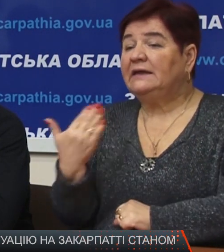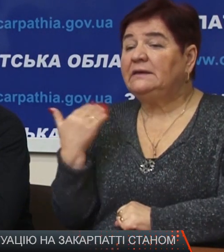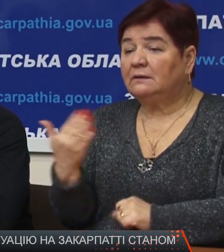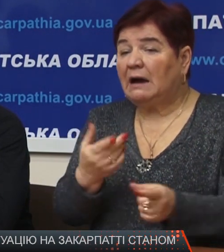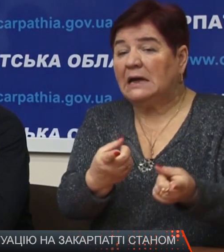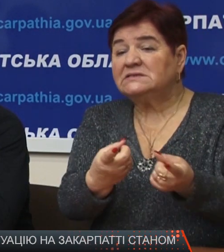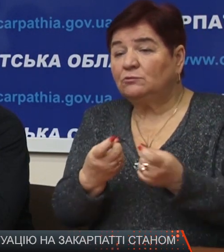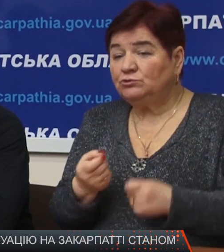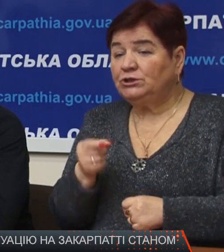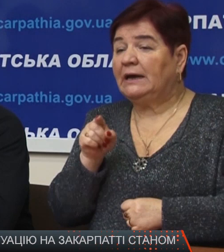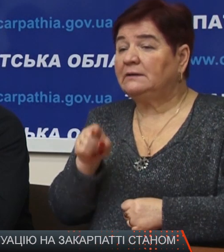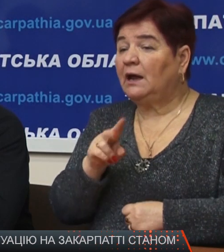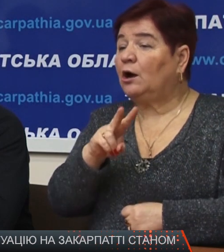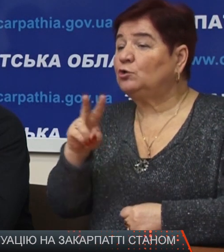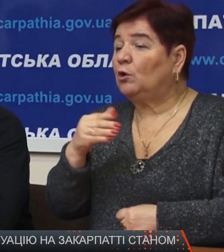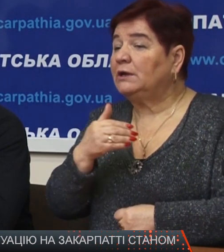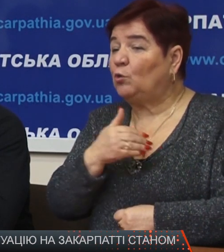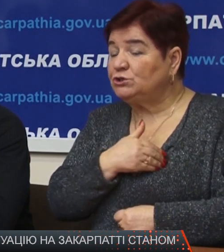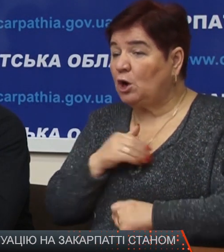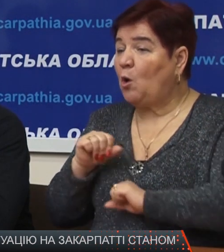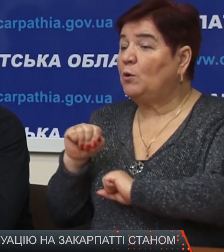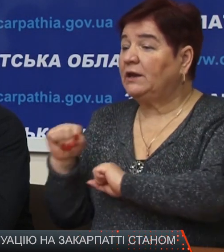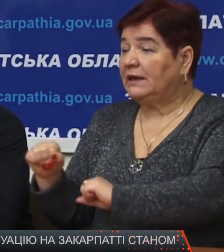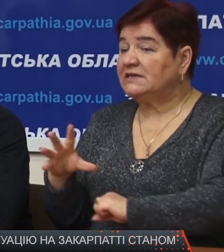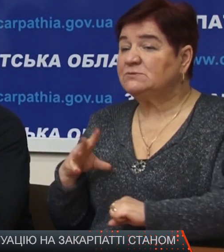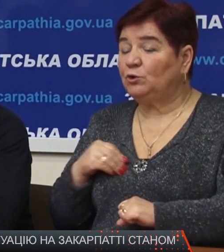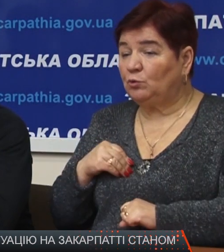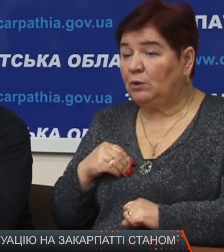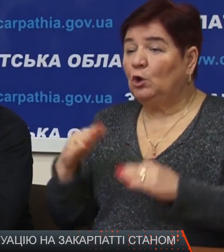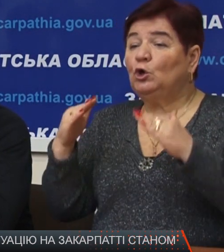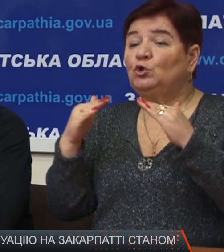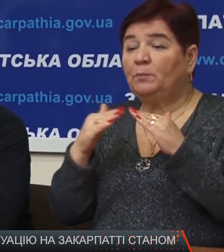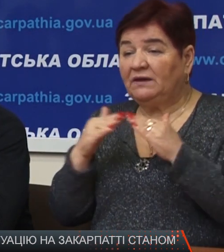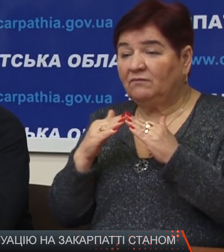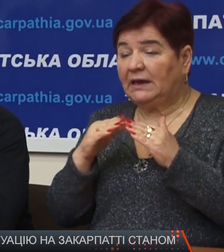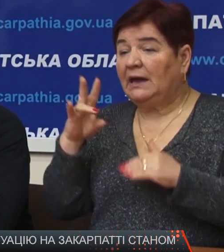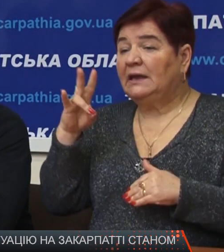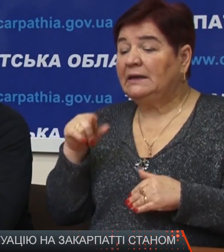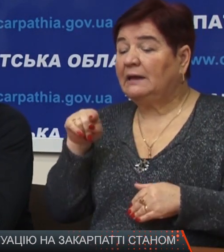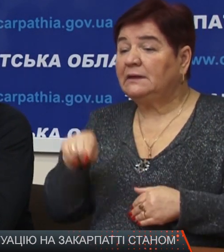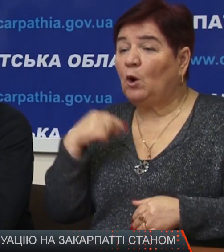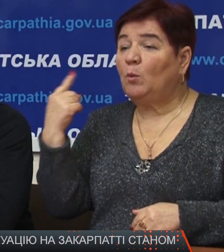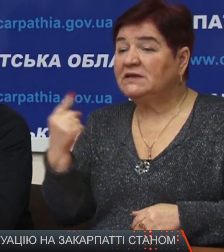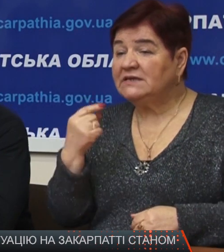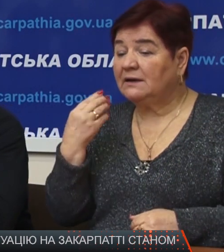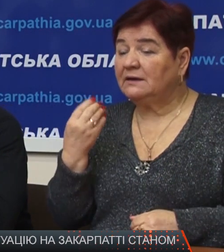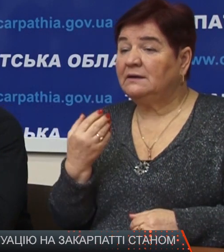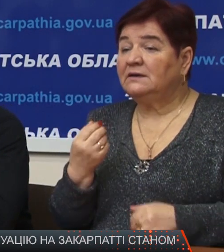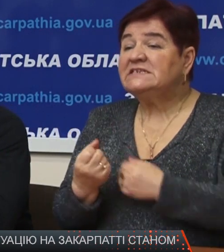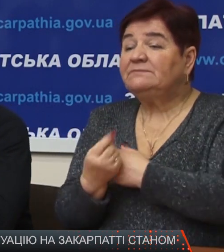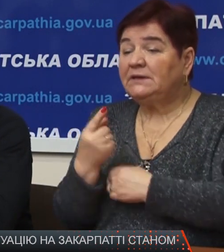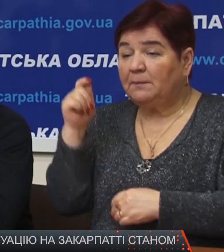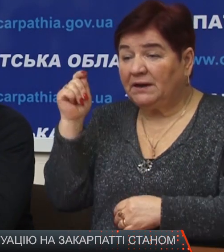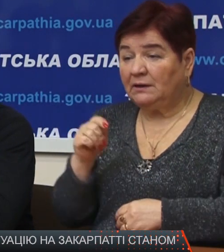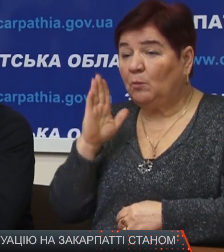залучення, тих, хто не хоче їхати обороняти свої домівки на тих областях, звідки він приїхав, значить